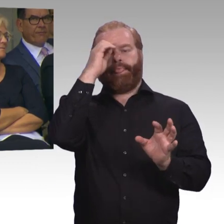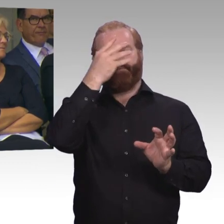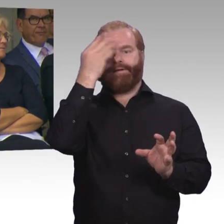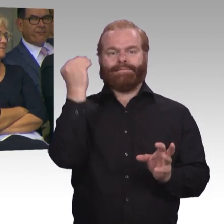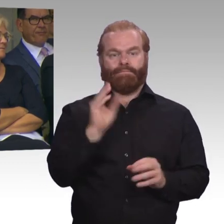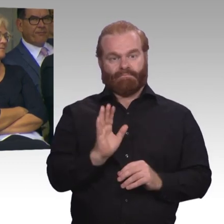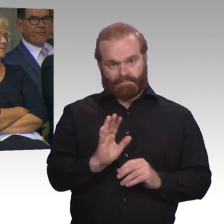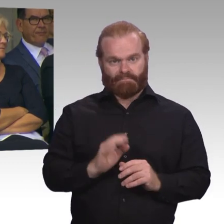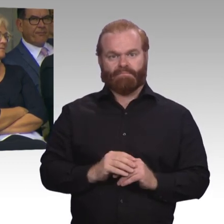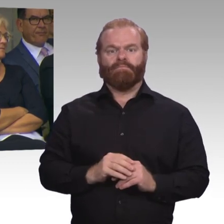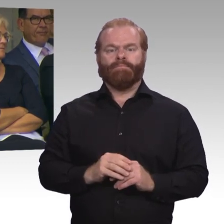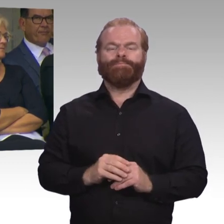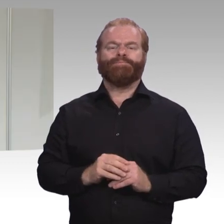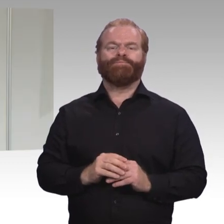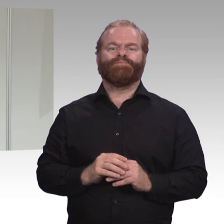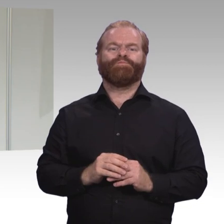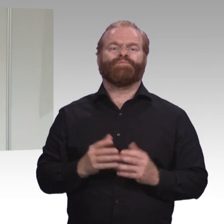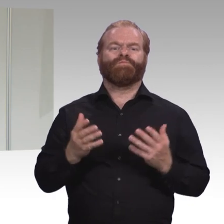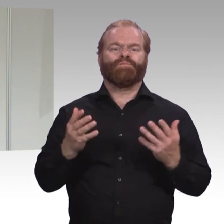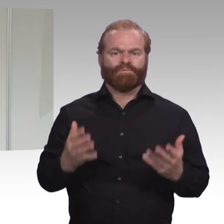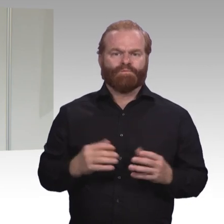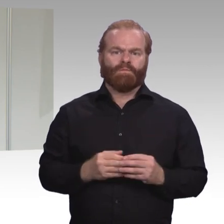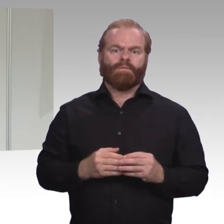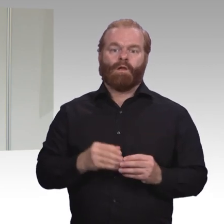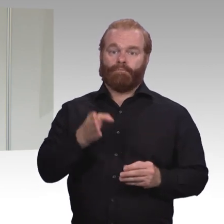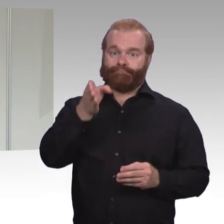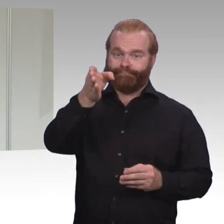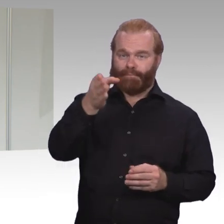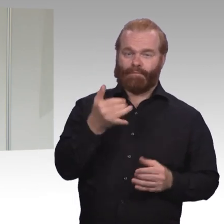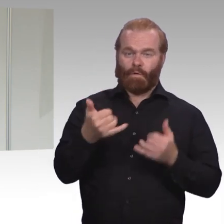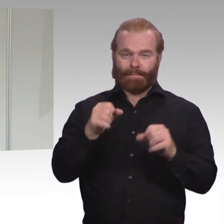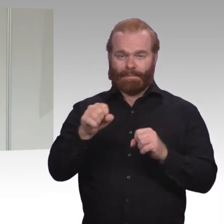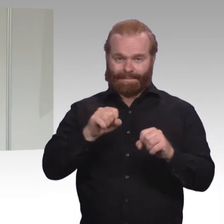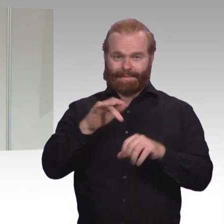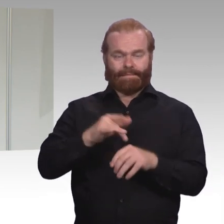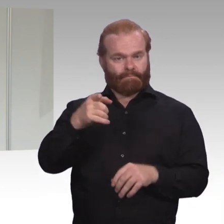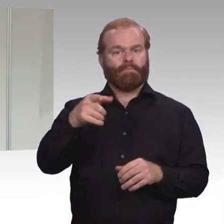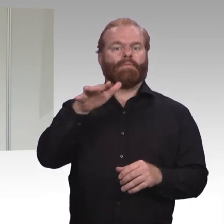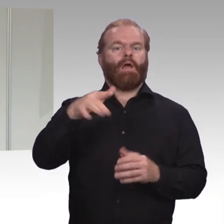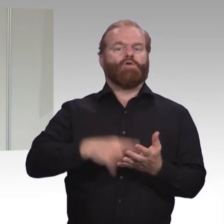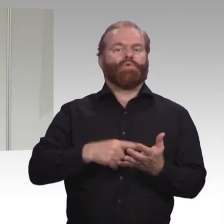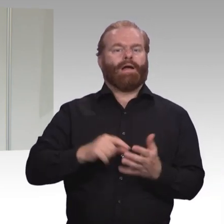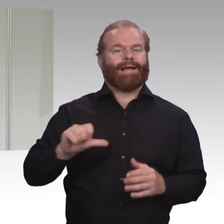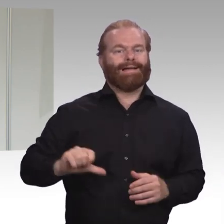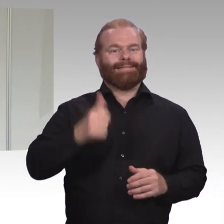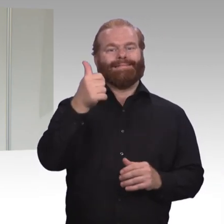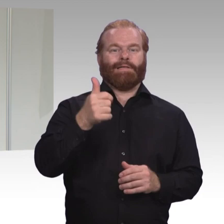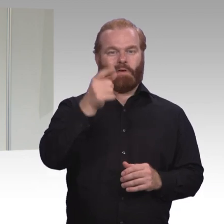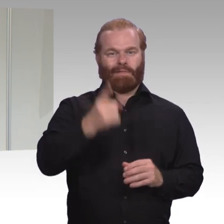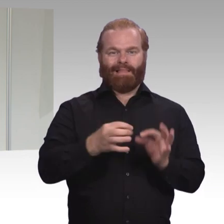diese Zeit nicht haben. Lösen Sie die Probleme. Ich wünsche Ihnen dabei sehr, sehr viel Glück. beenden Sie